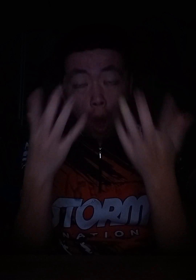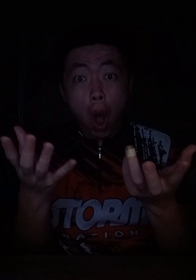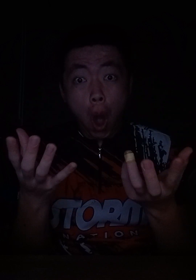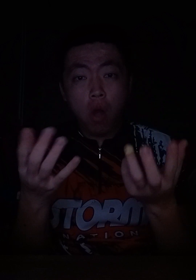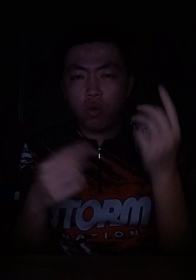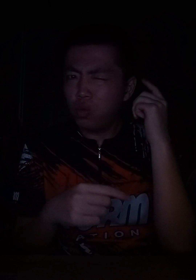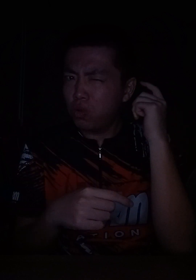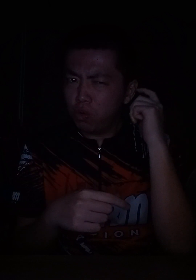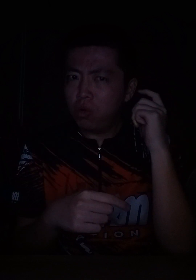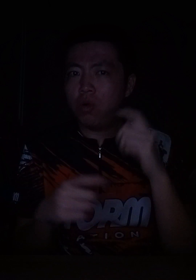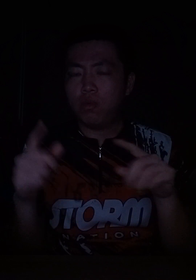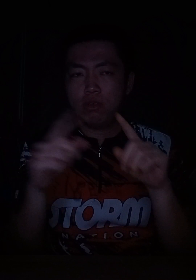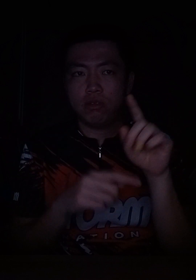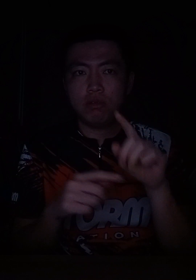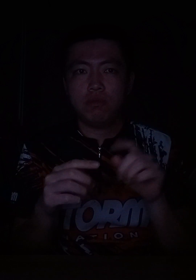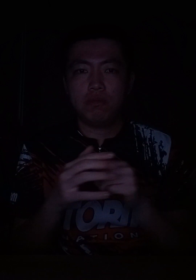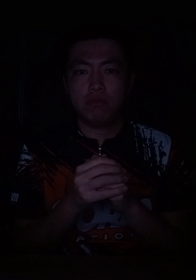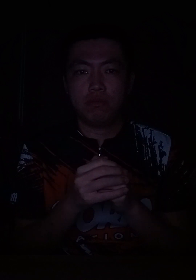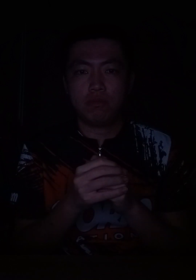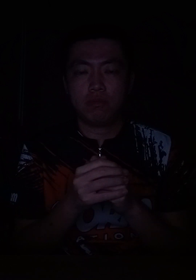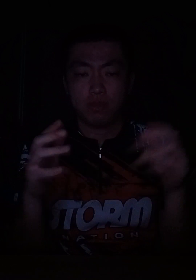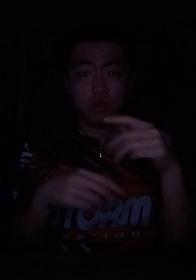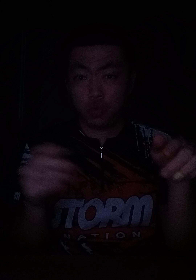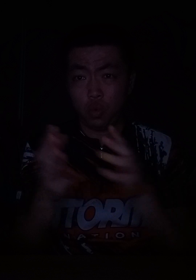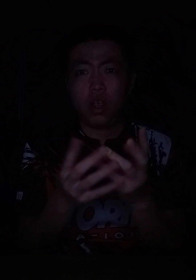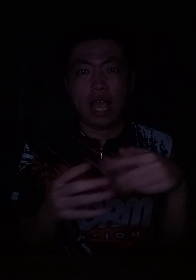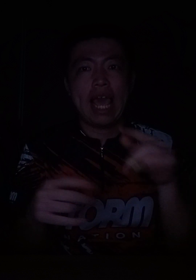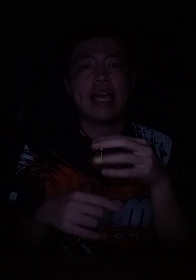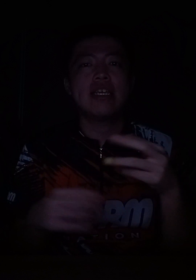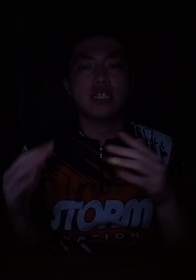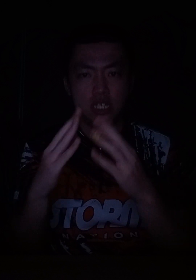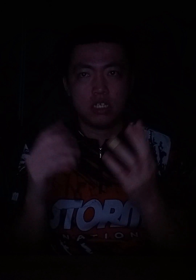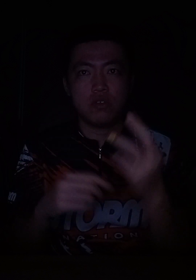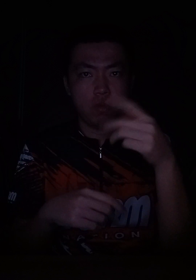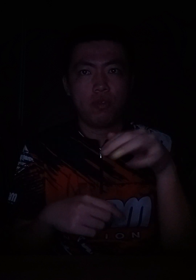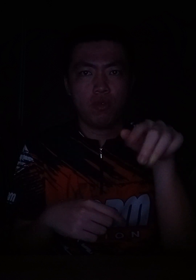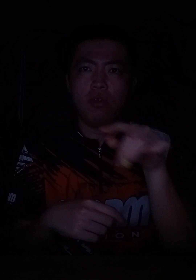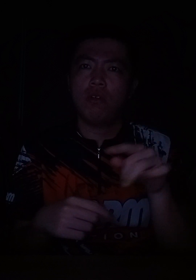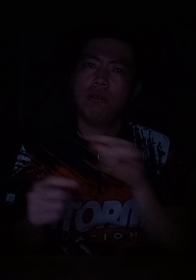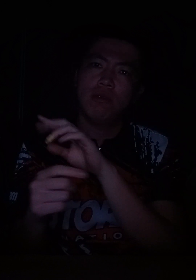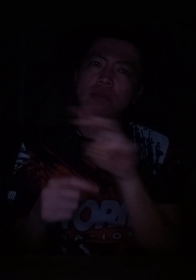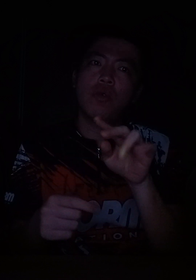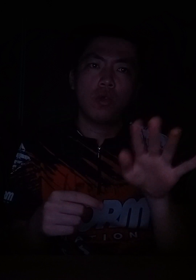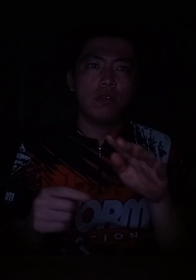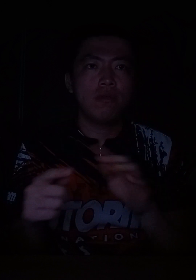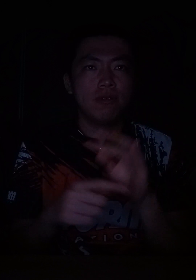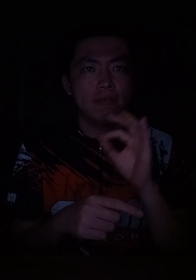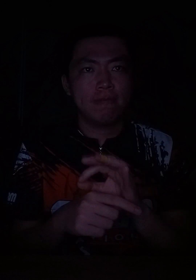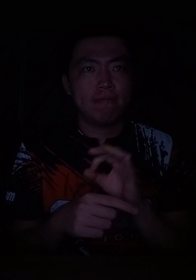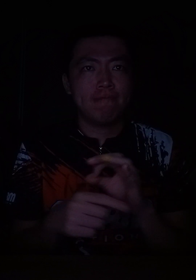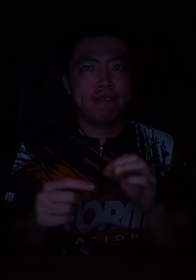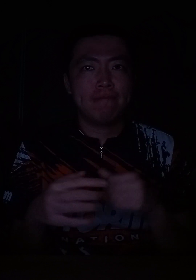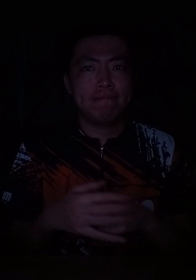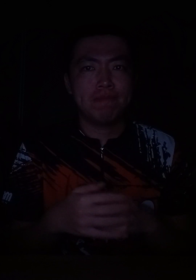소리가 났대요. 주민들이. 홀로 작업을 나온 A씨는 사고 직전 2시 5분쯤 사수 기사에게 혼자